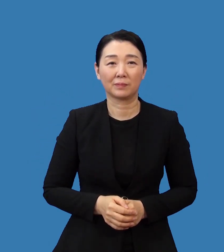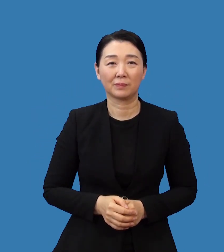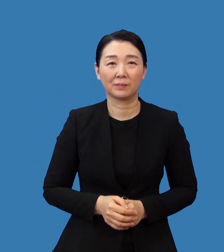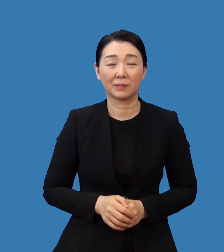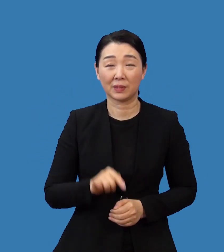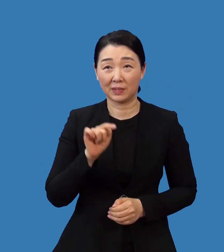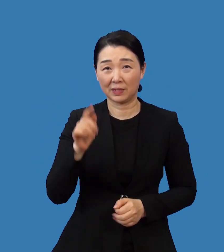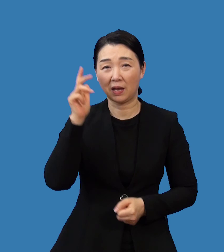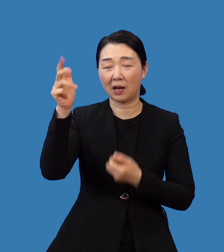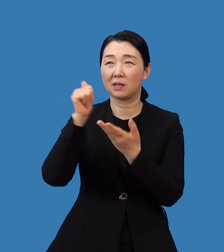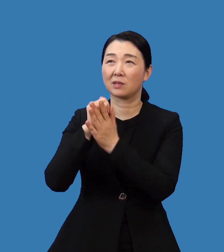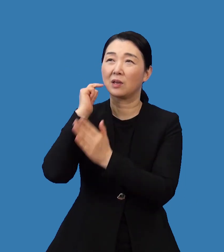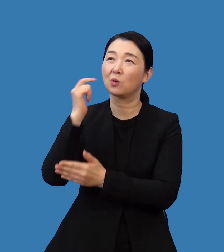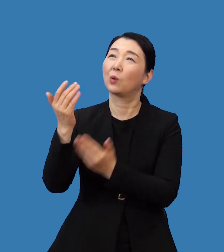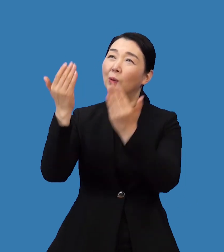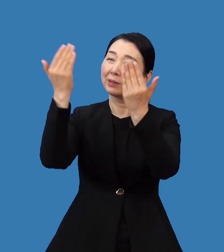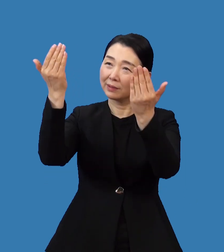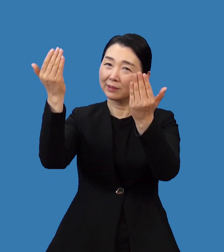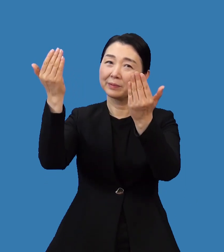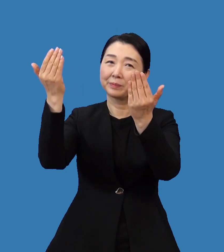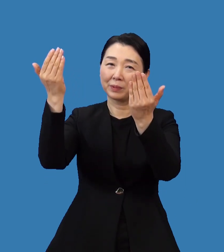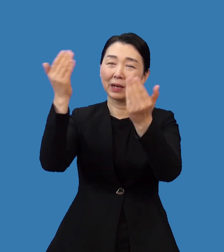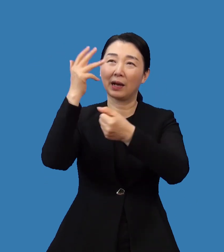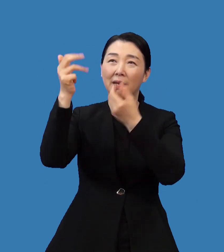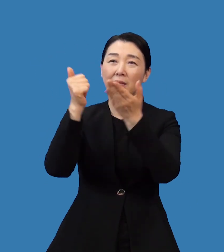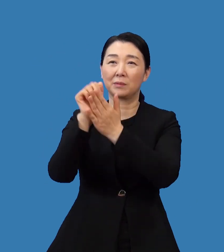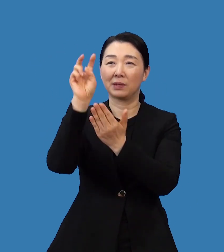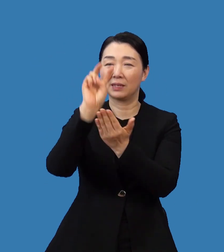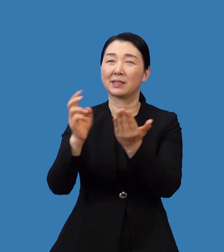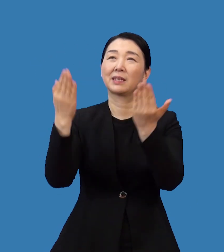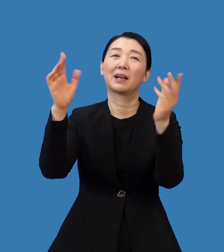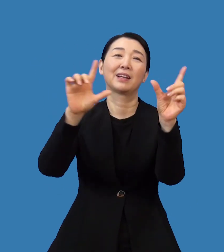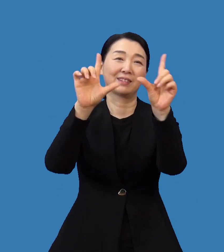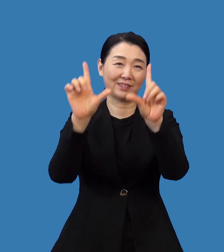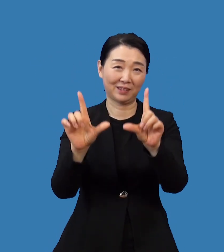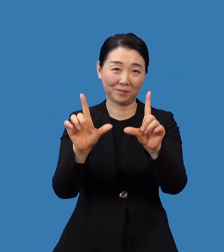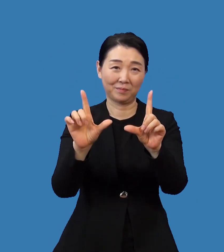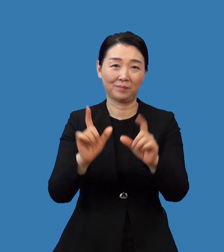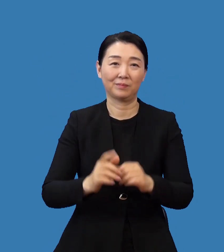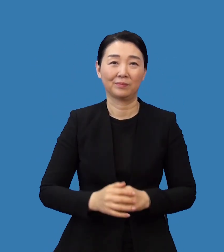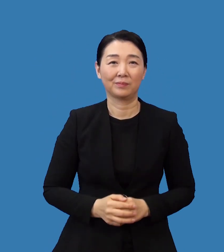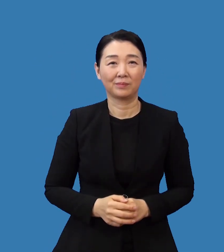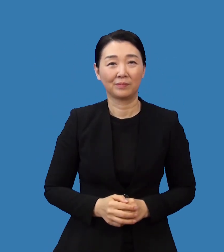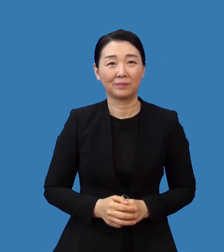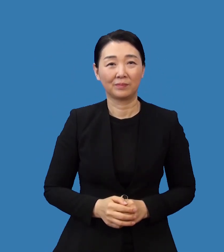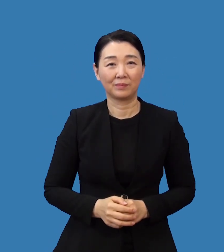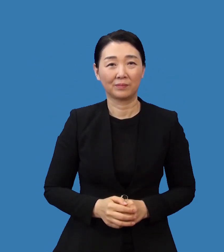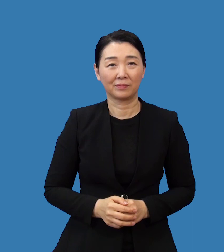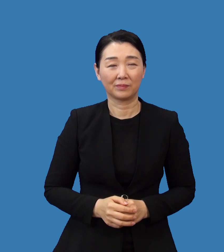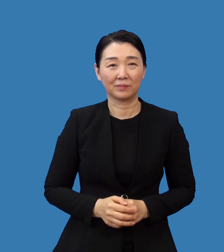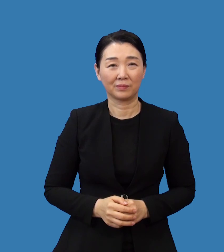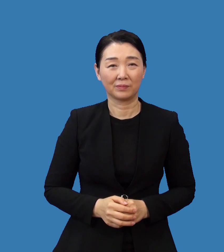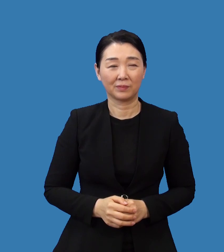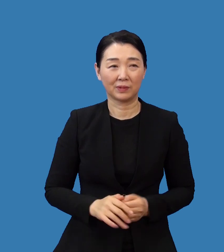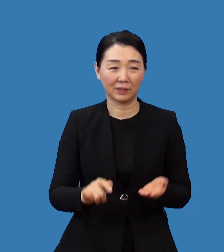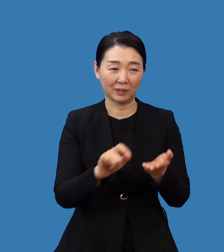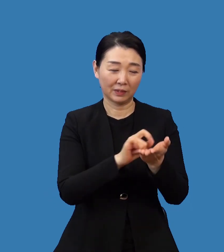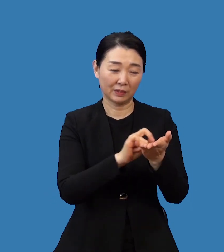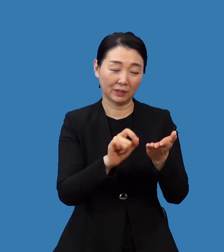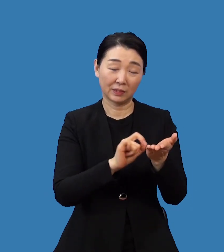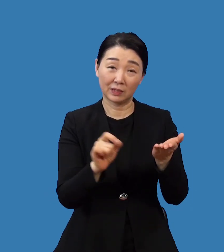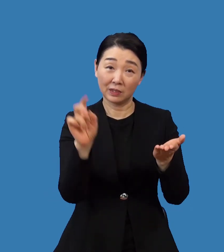이게 바로 하나님께 영광을 돌리는, 하나님을 찬양하는 삶이죠. 저 유명한 작곡가